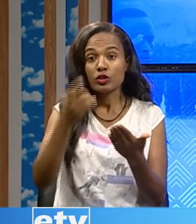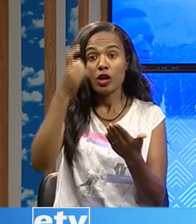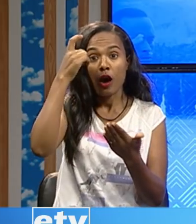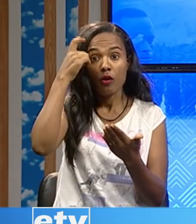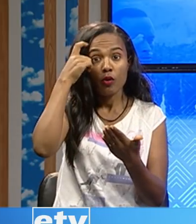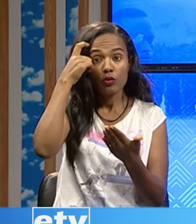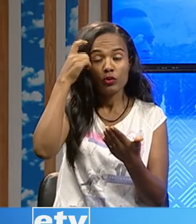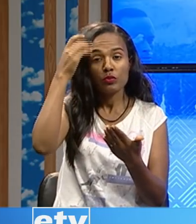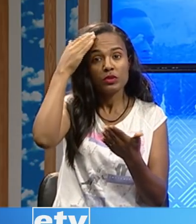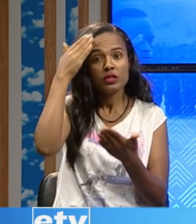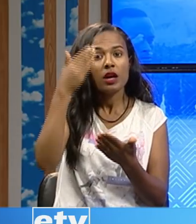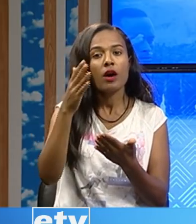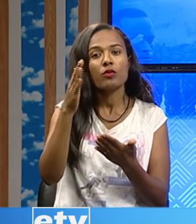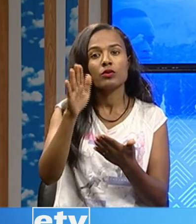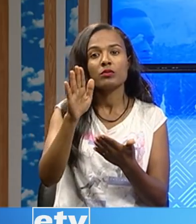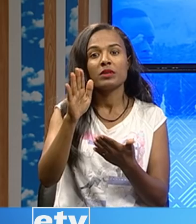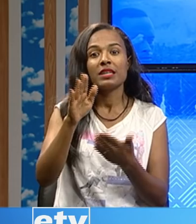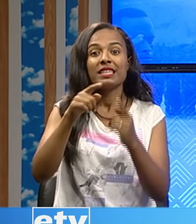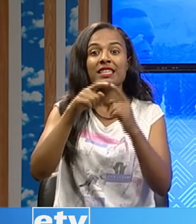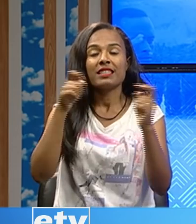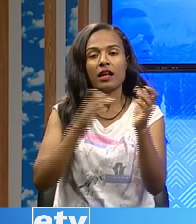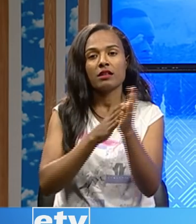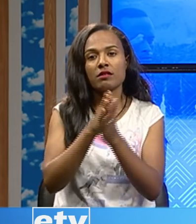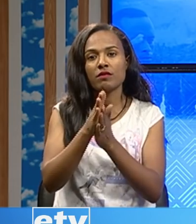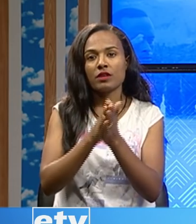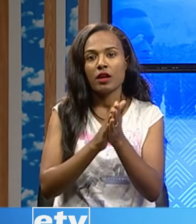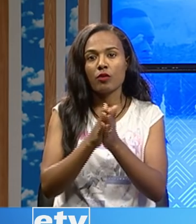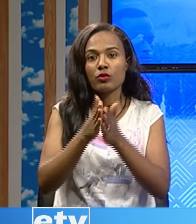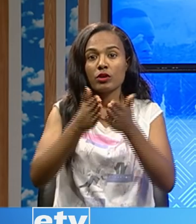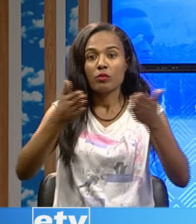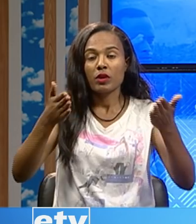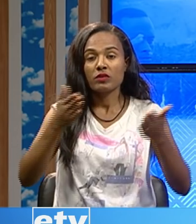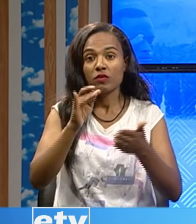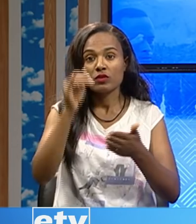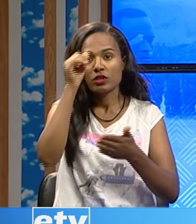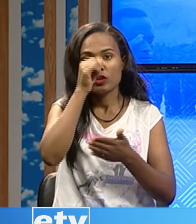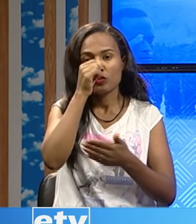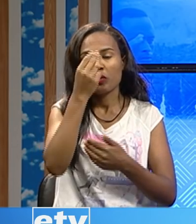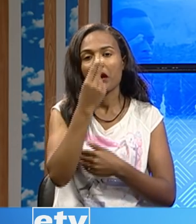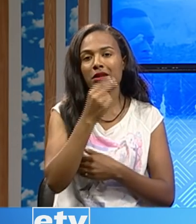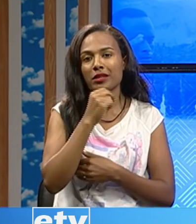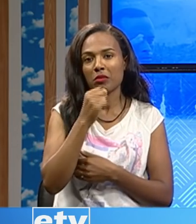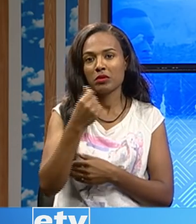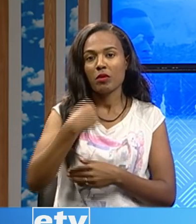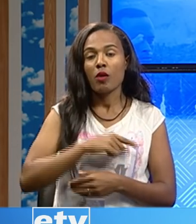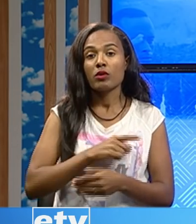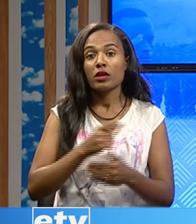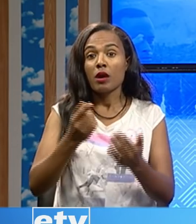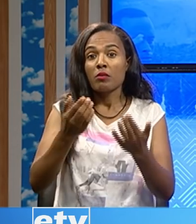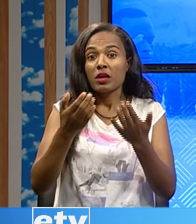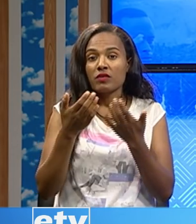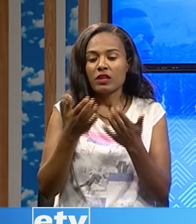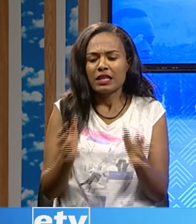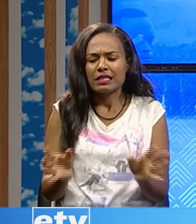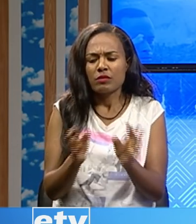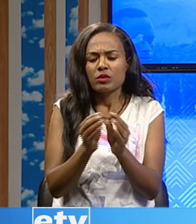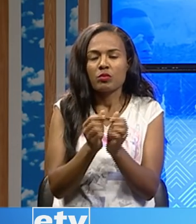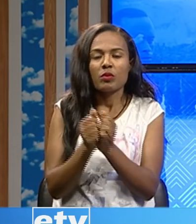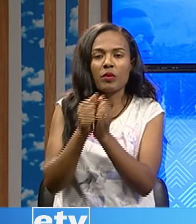አውቀውትም ሳያቁም የጥላትን ፍላጎት የሚያስፋፉ እንጂ ለኢትዮጵያ የሚጠቅሙ አይደሉም። አሁን እኛ የሚያስፈልገን ሰብሰብ ብሎ በጋራ መቆም